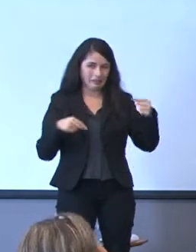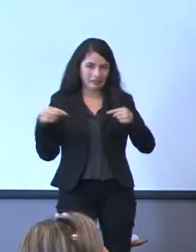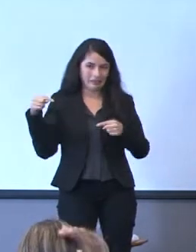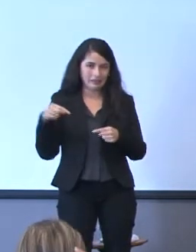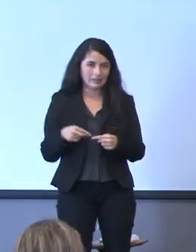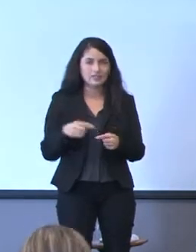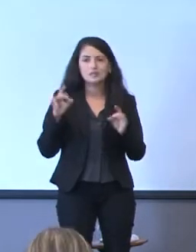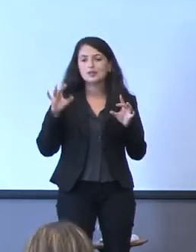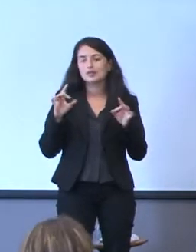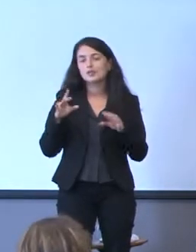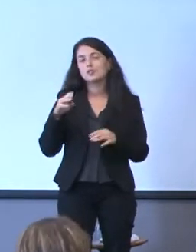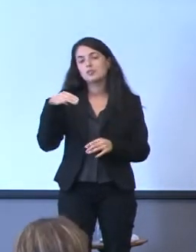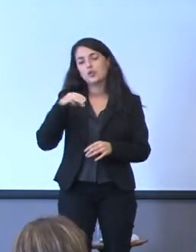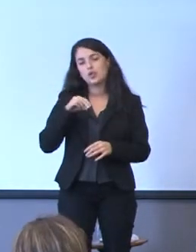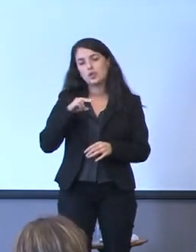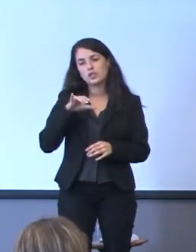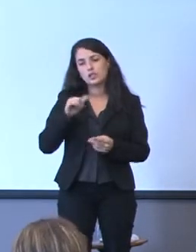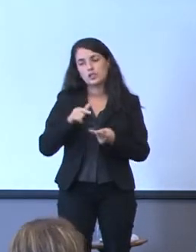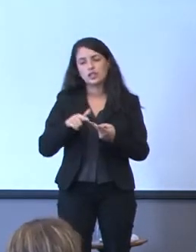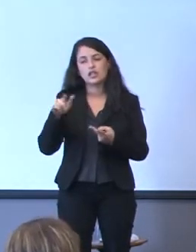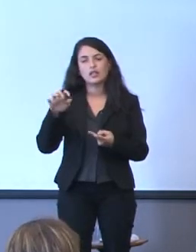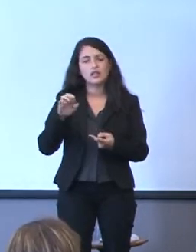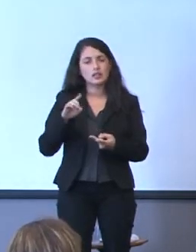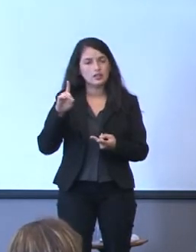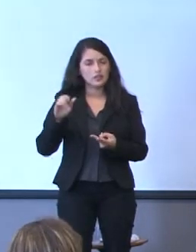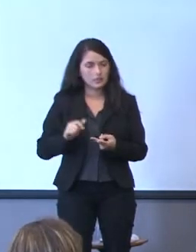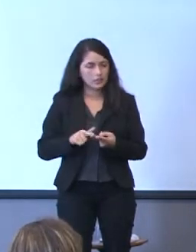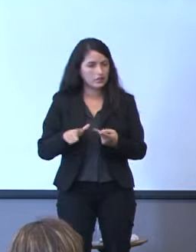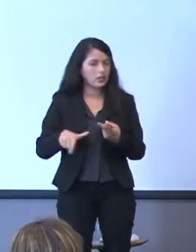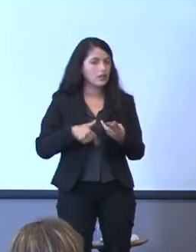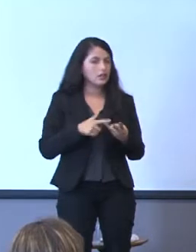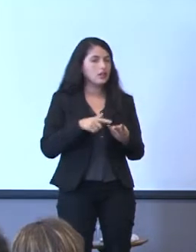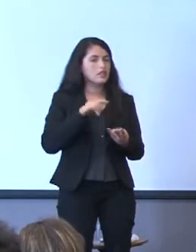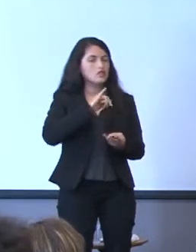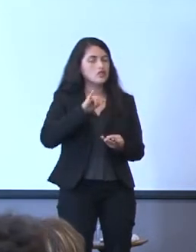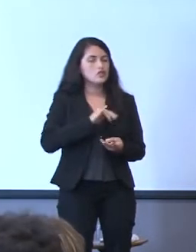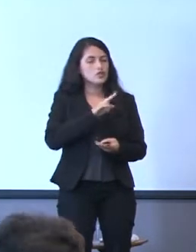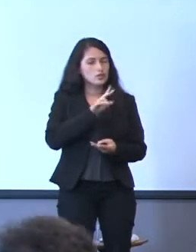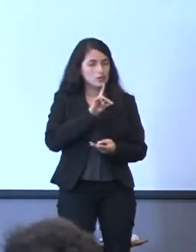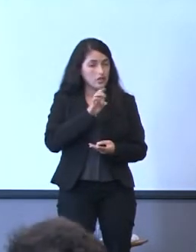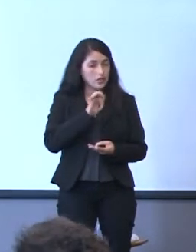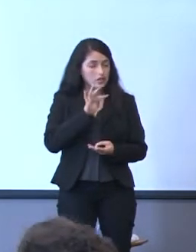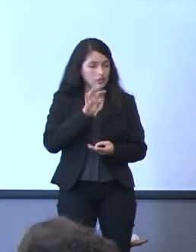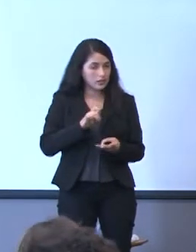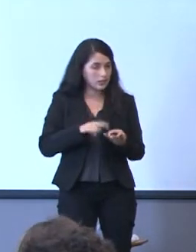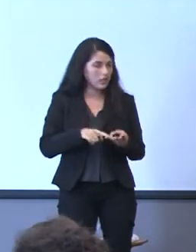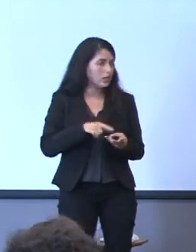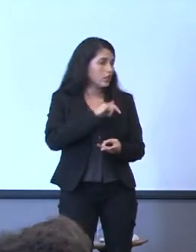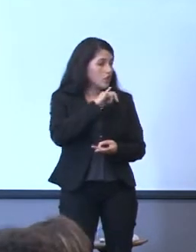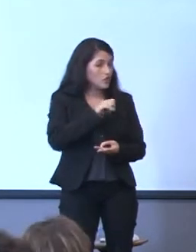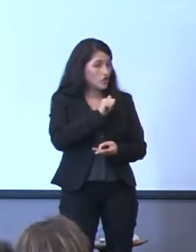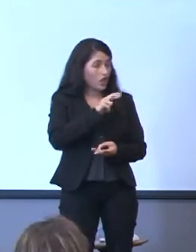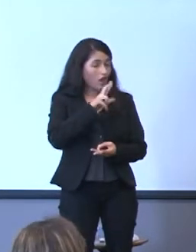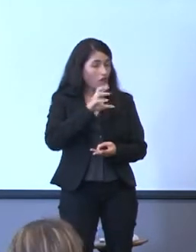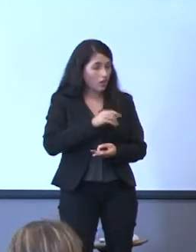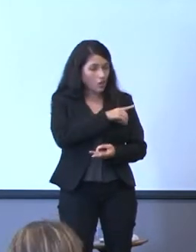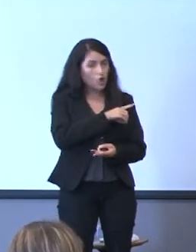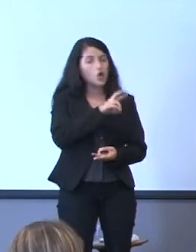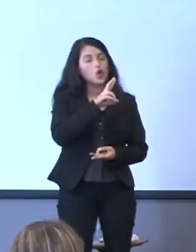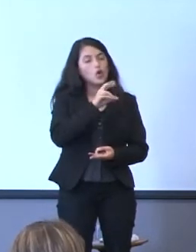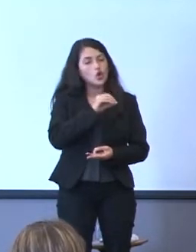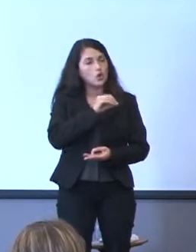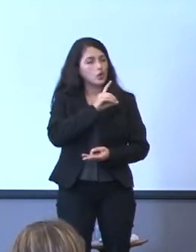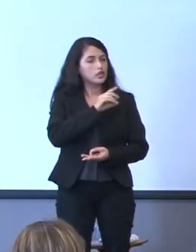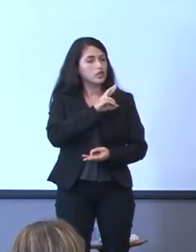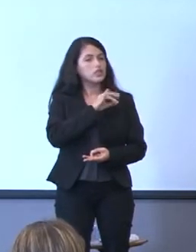especialmente da Mônica, da professora Eda, da dona Gildete, do Jairo, do